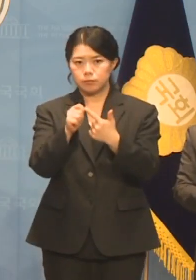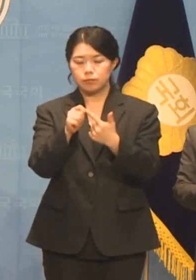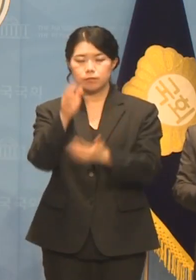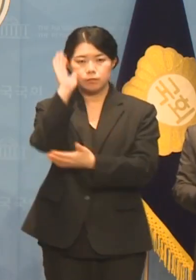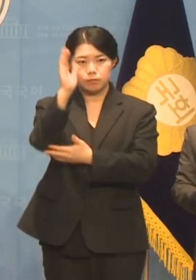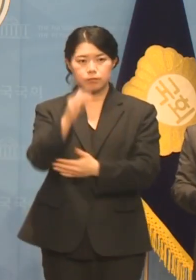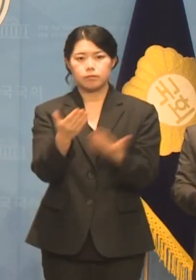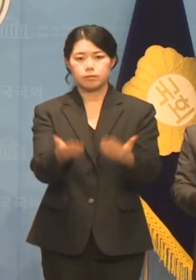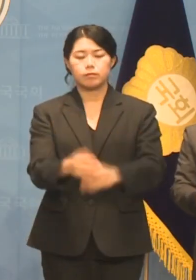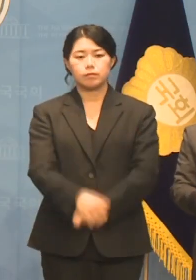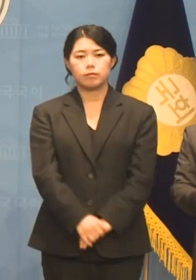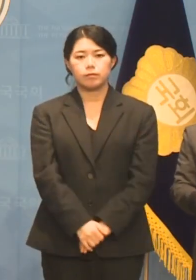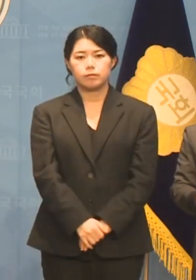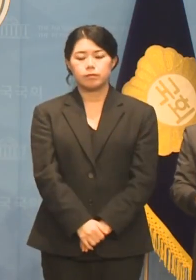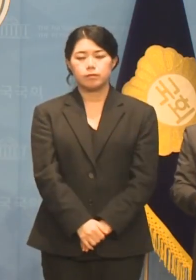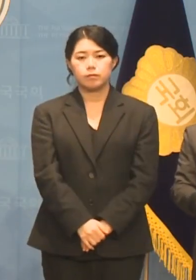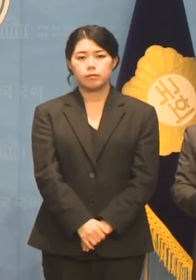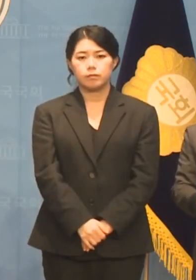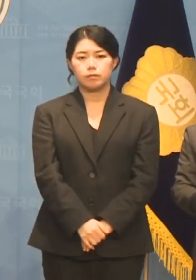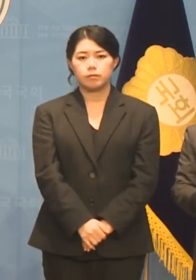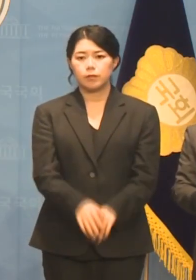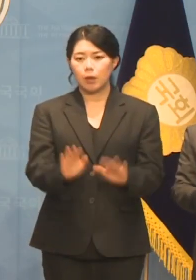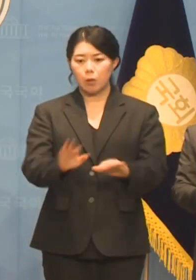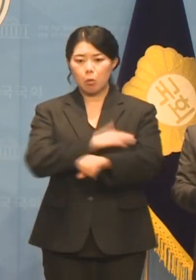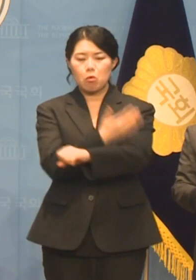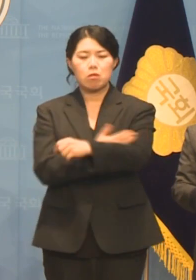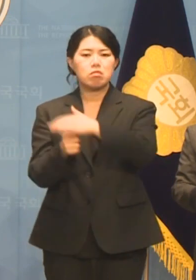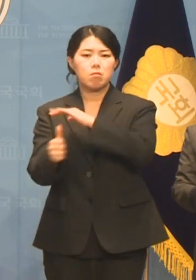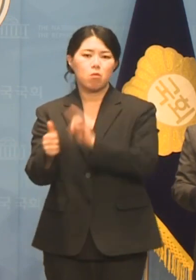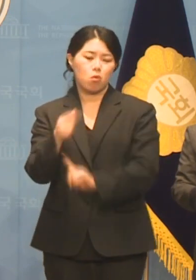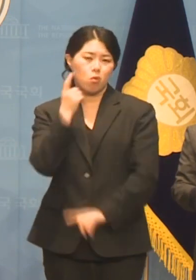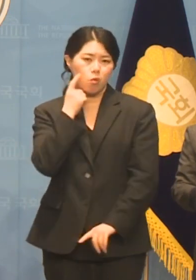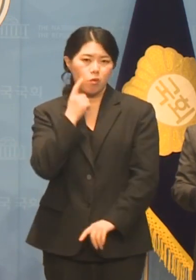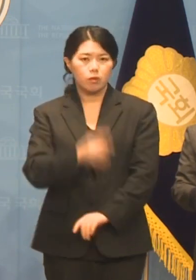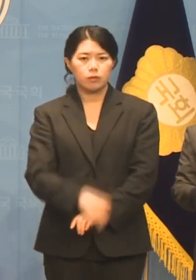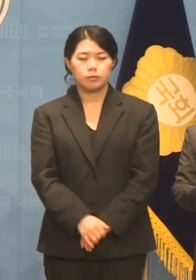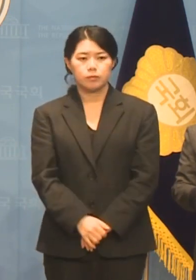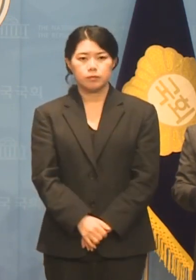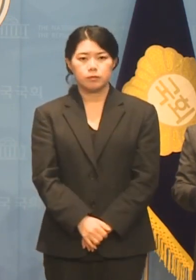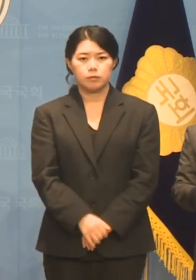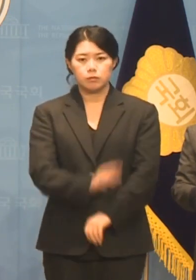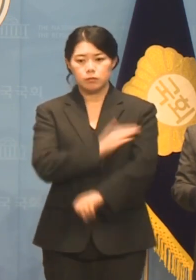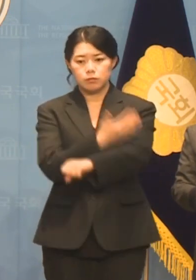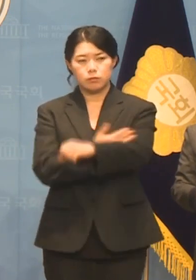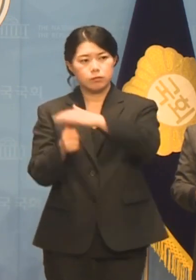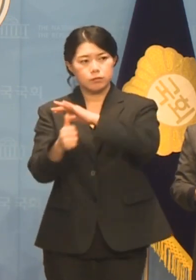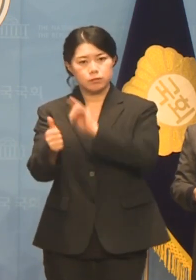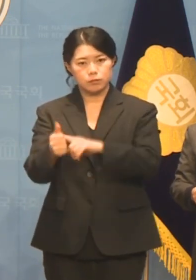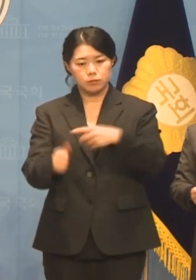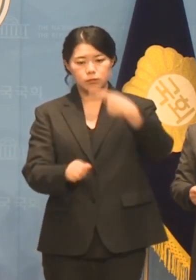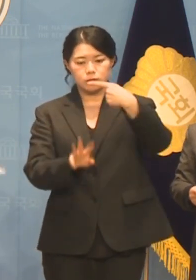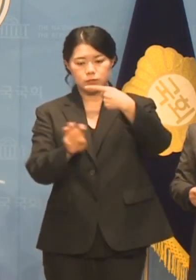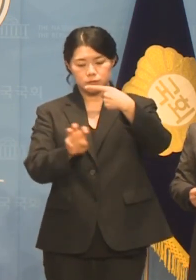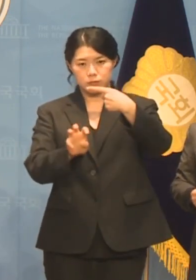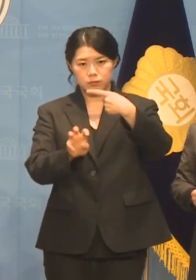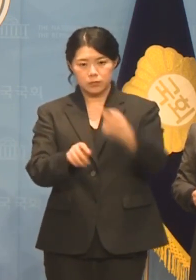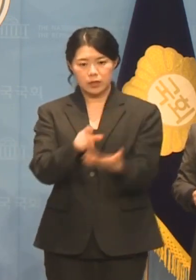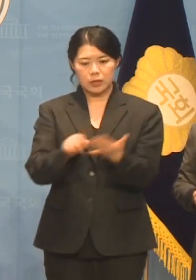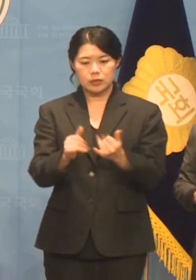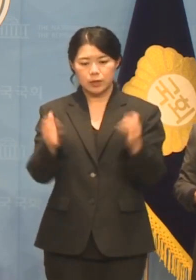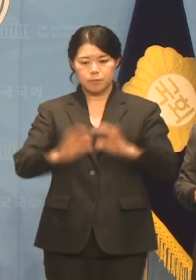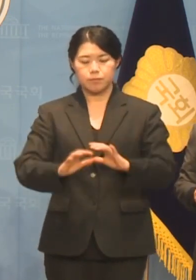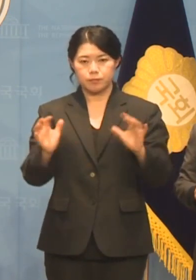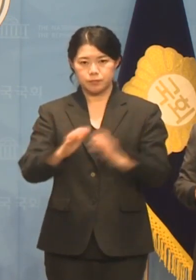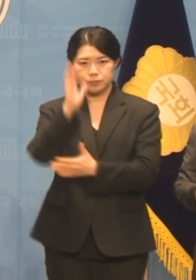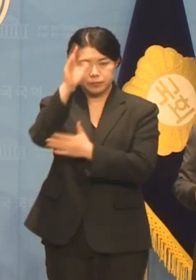26번째 발표도 바로 하겠습니다. 이번에도 권성동 원내대표의 거짓말입니다. 권성동 원내대표는 1월 30일